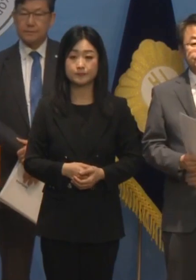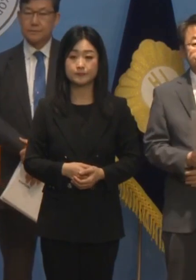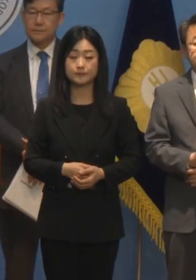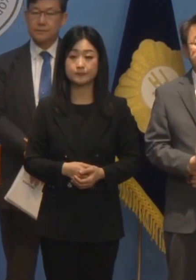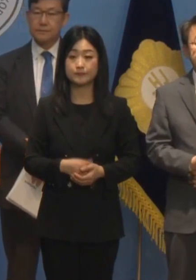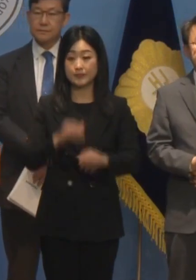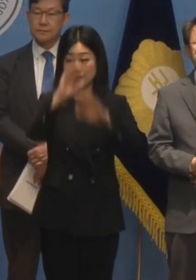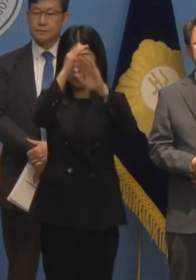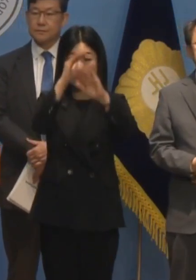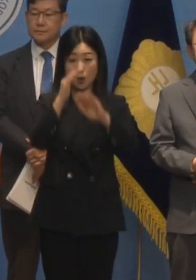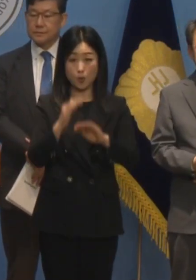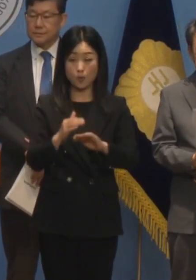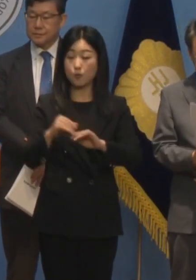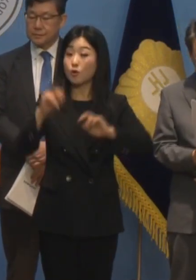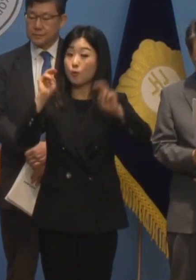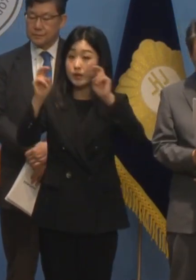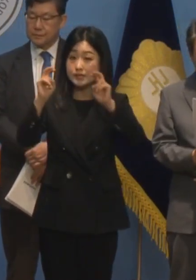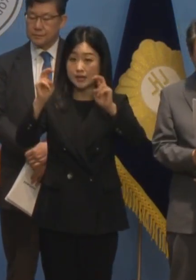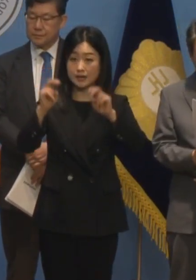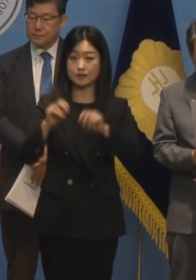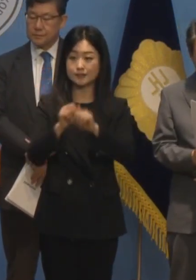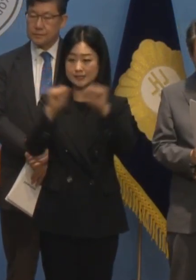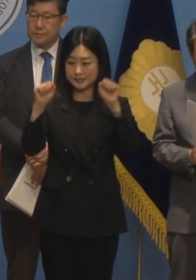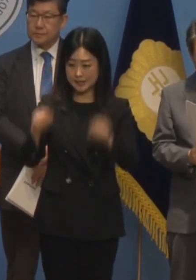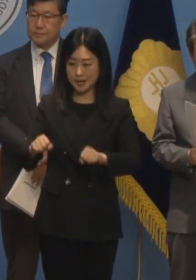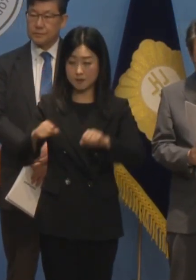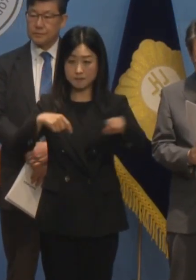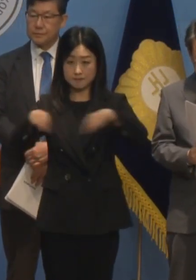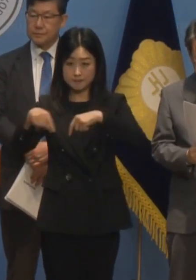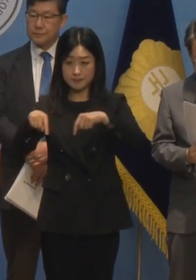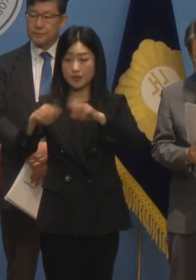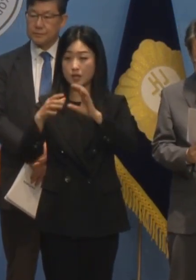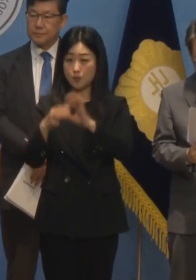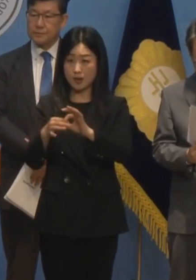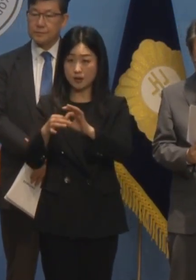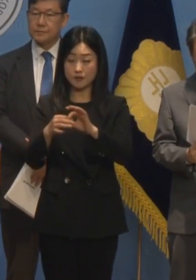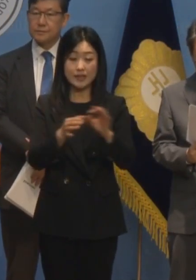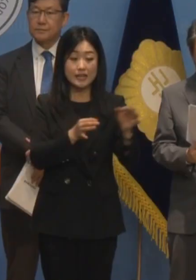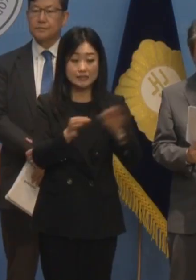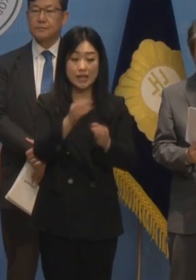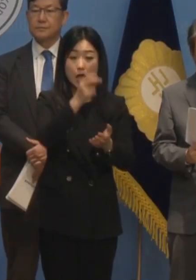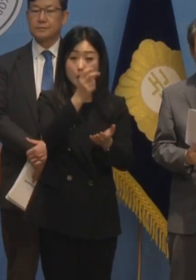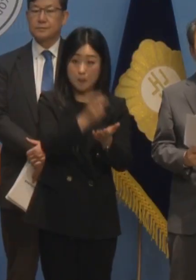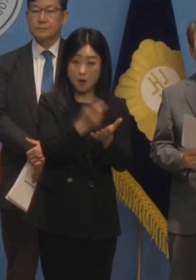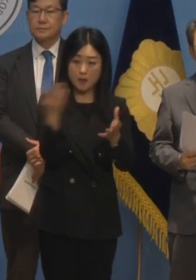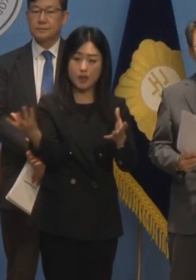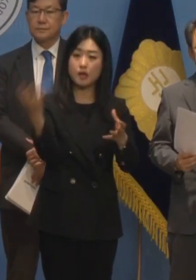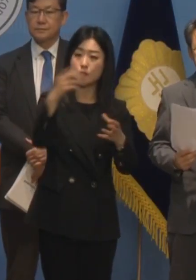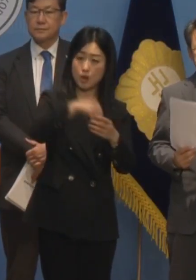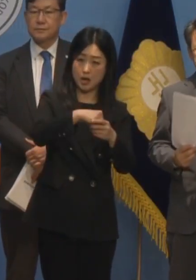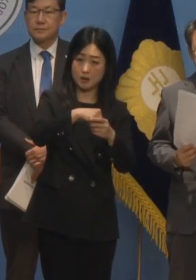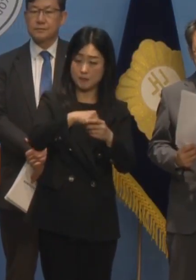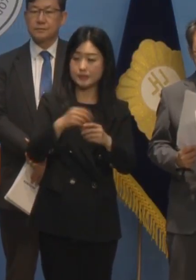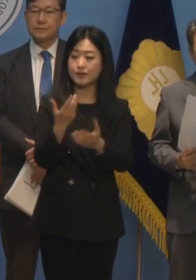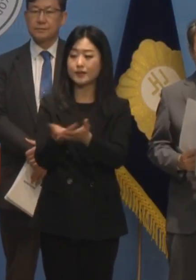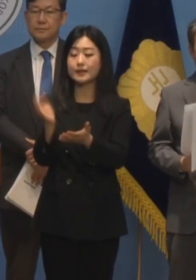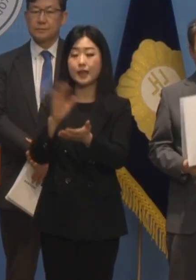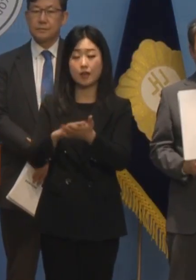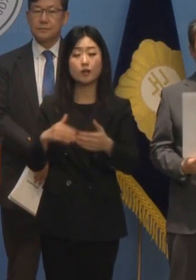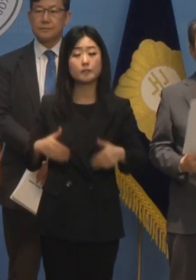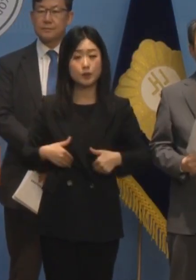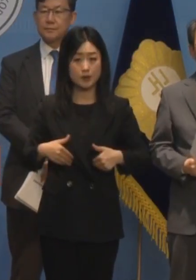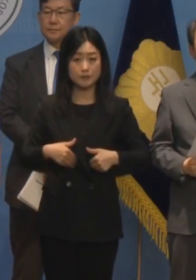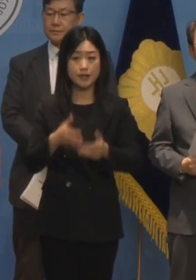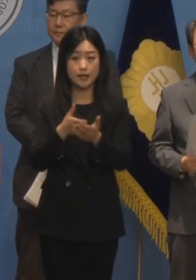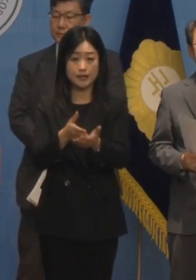이러한 내용은 기업의 지배구조와 의사결정의 구조라는 상법의 본질적 영역에서 다 다루어져야